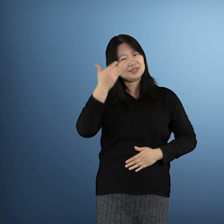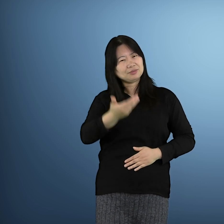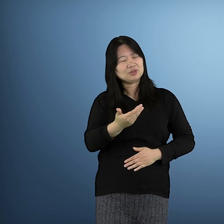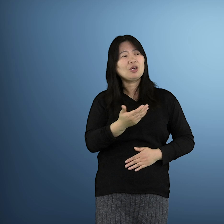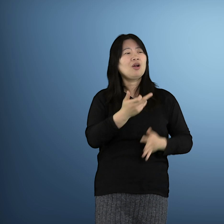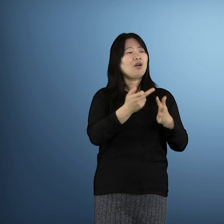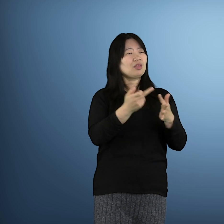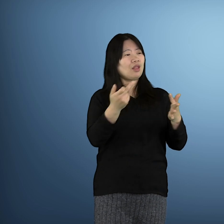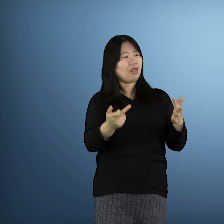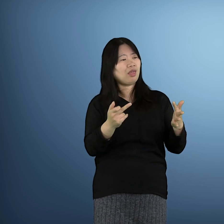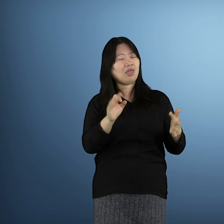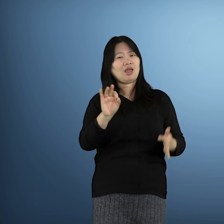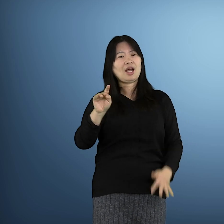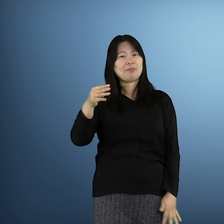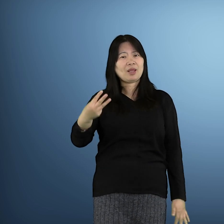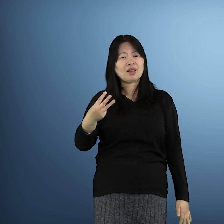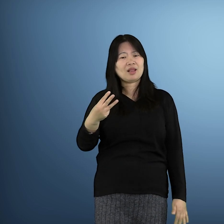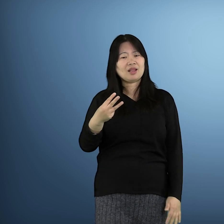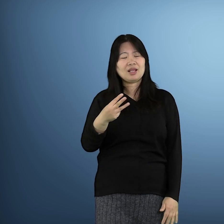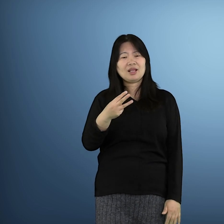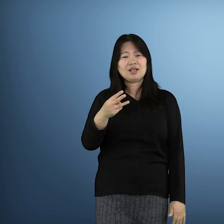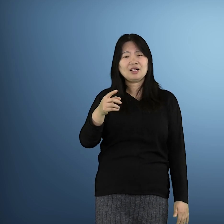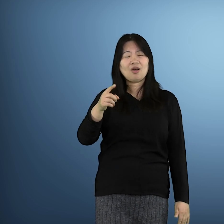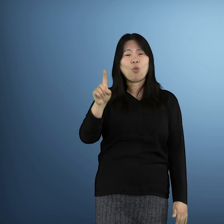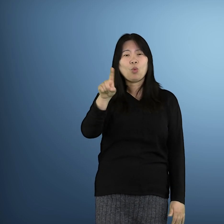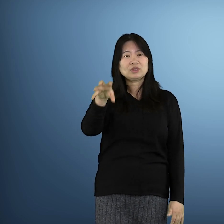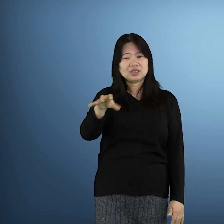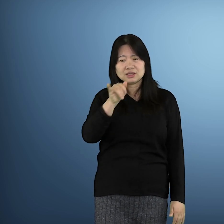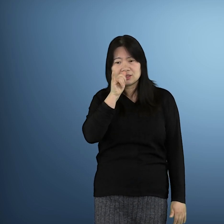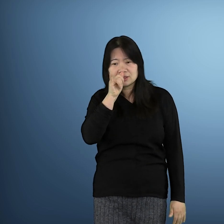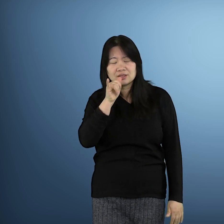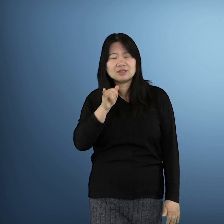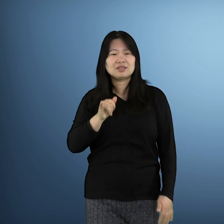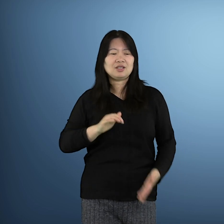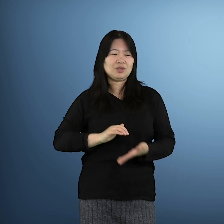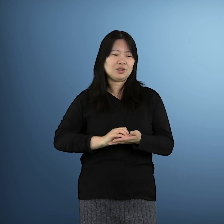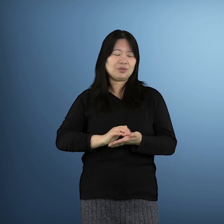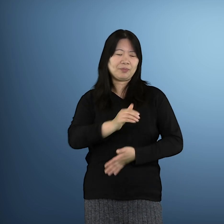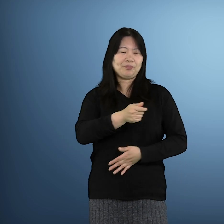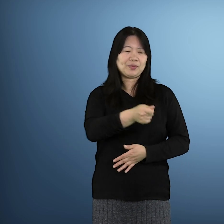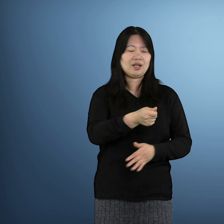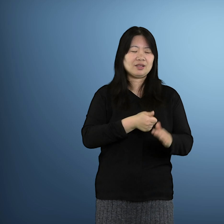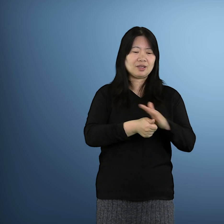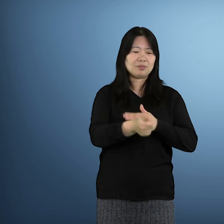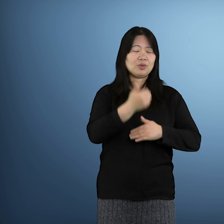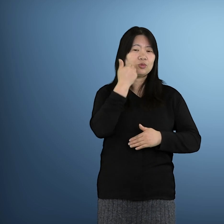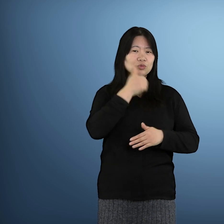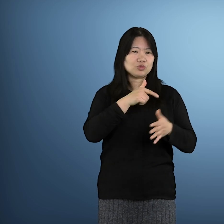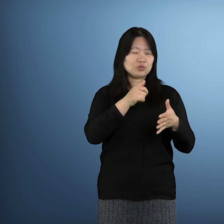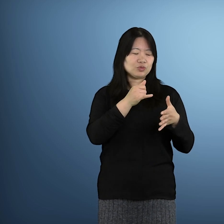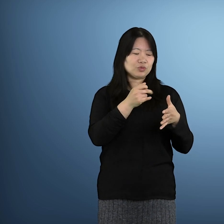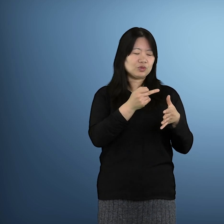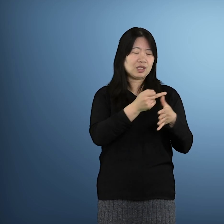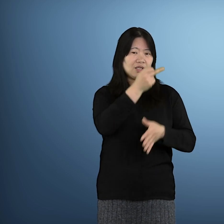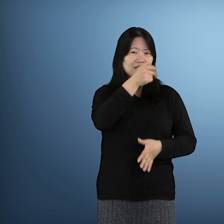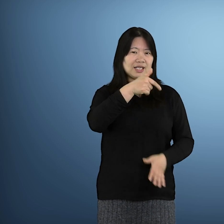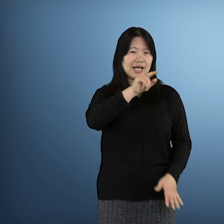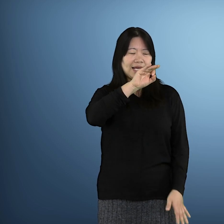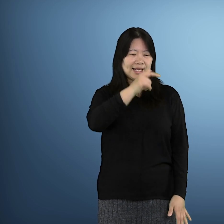아우 아벨은 어디 있느냐? 그러자 그 쫓겨난 인류의 대표격인 가인이